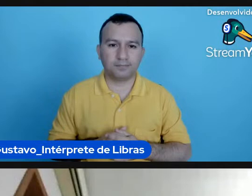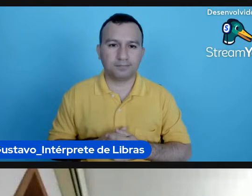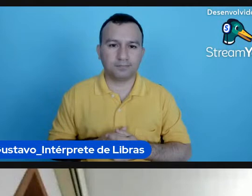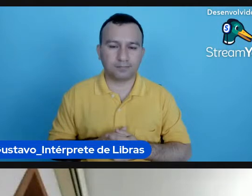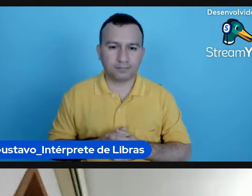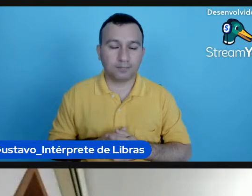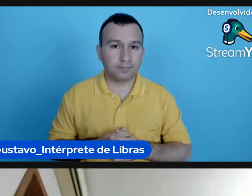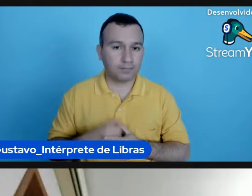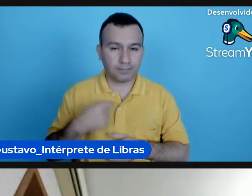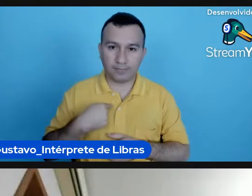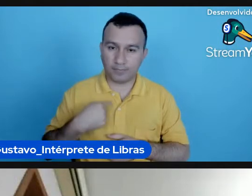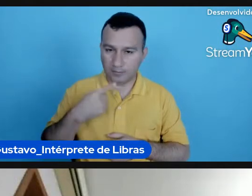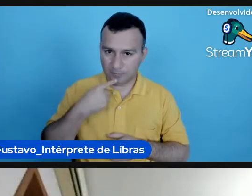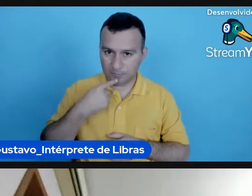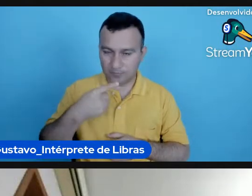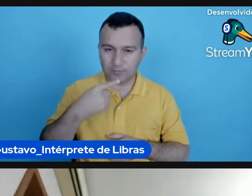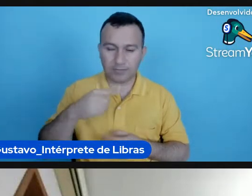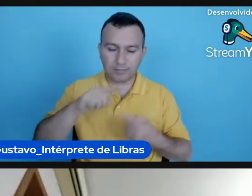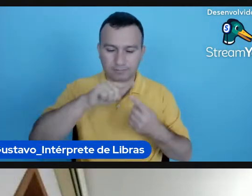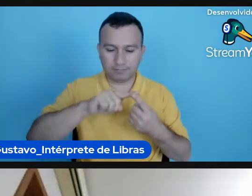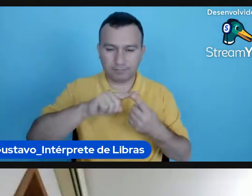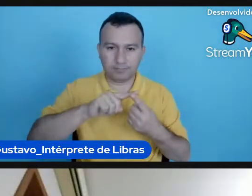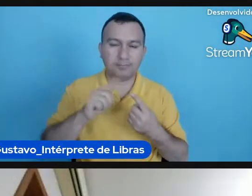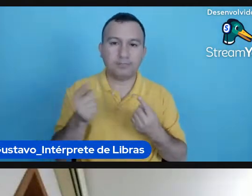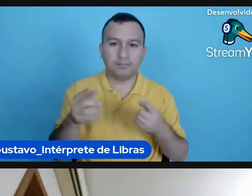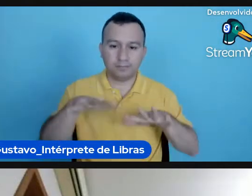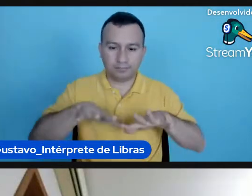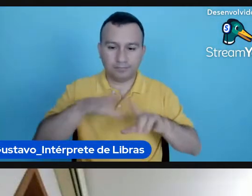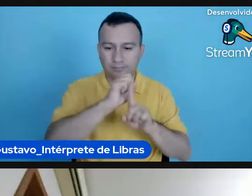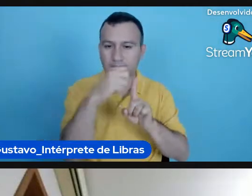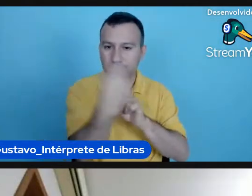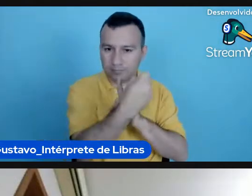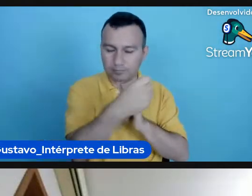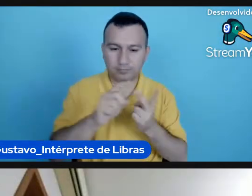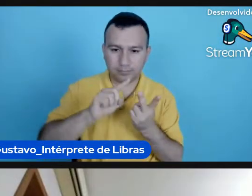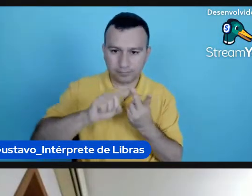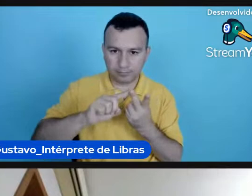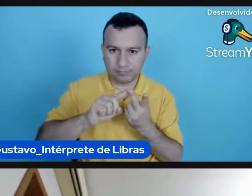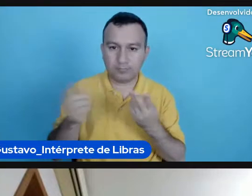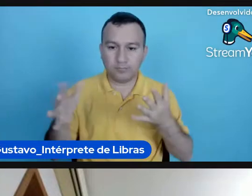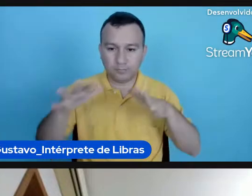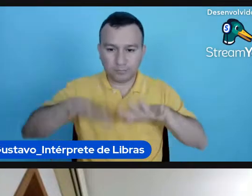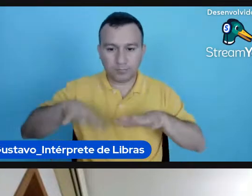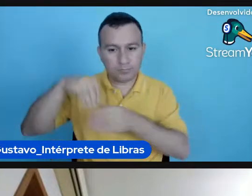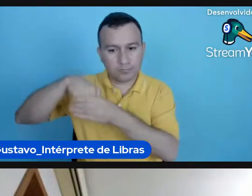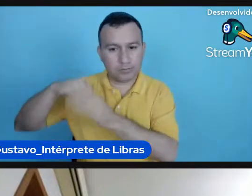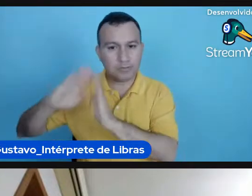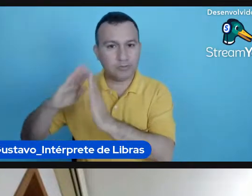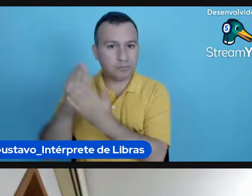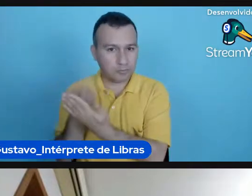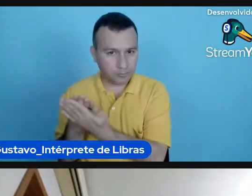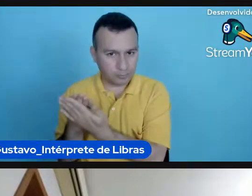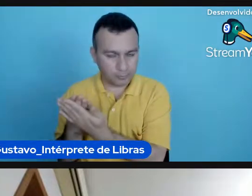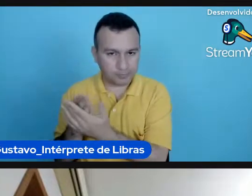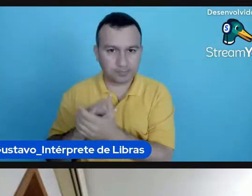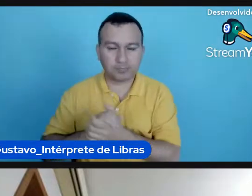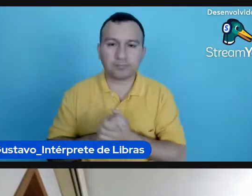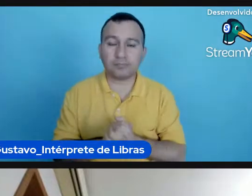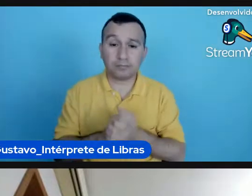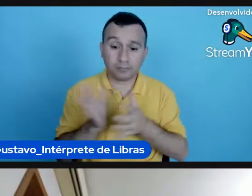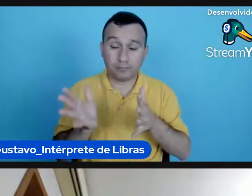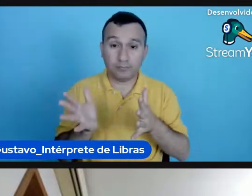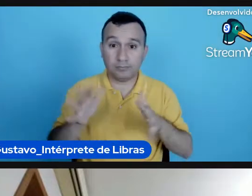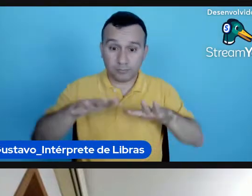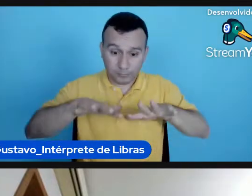inclusão social e da inclusão na escola, ela é uma inclusão que não é para todos, E a inclusão é para todos. A inclusão não é